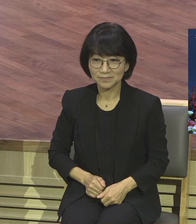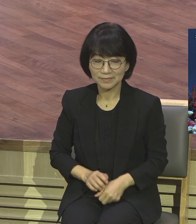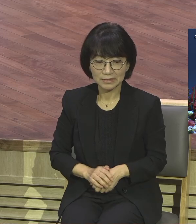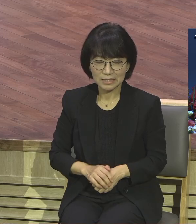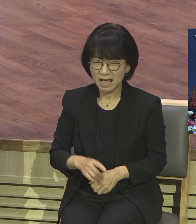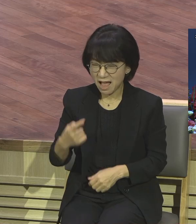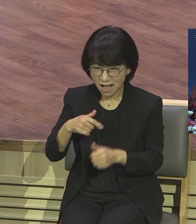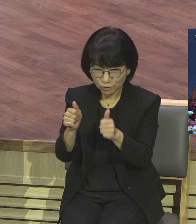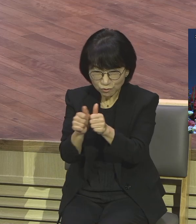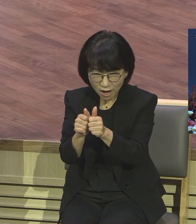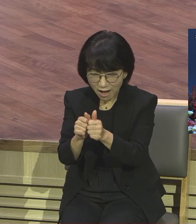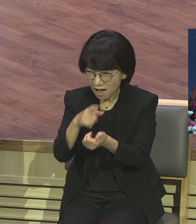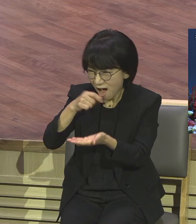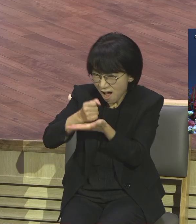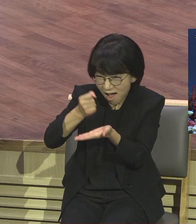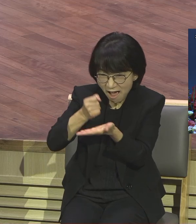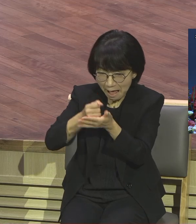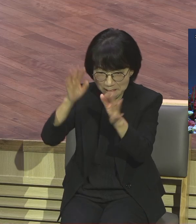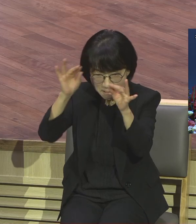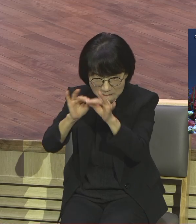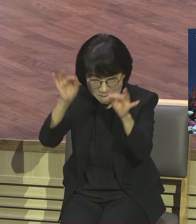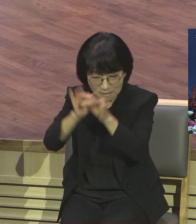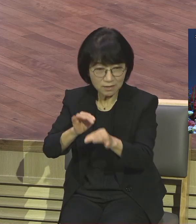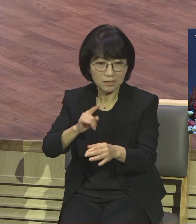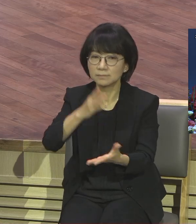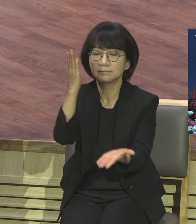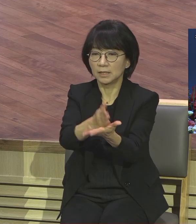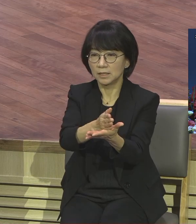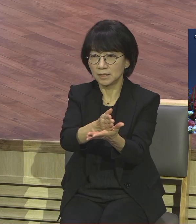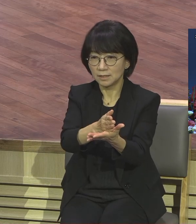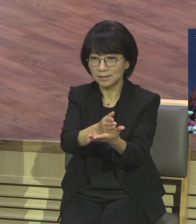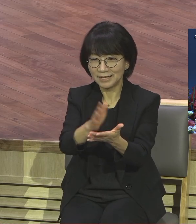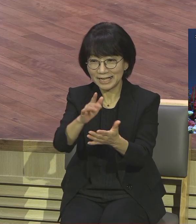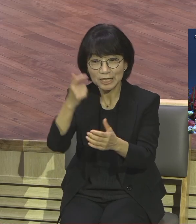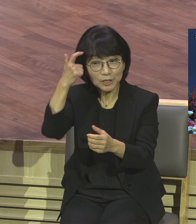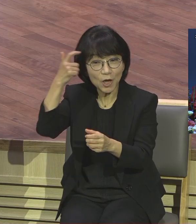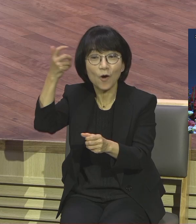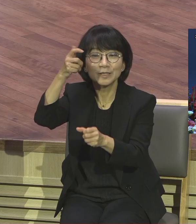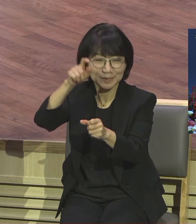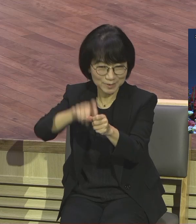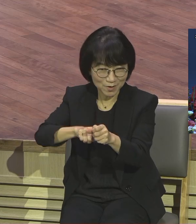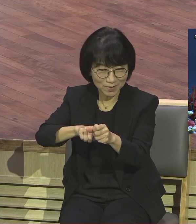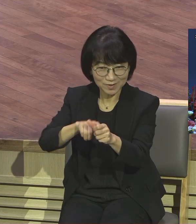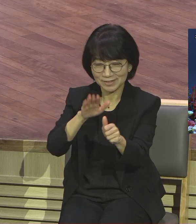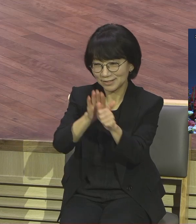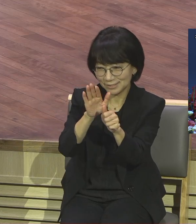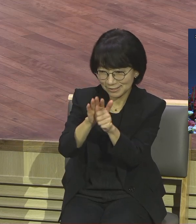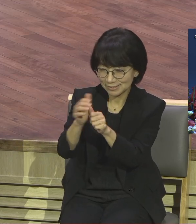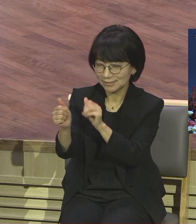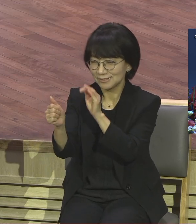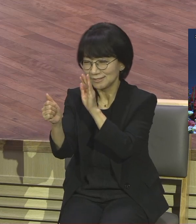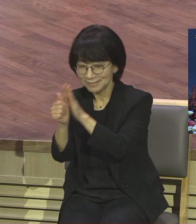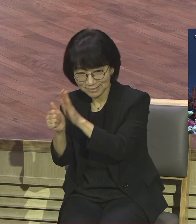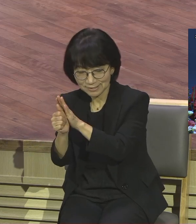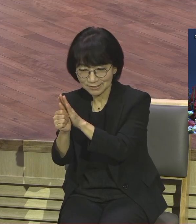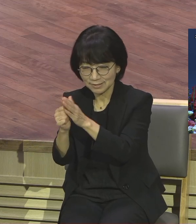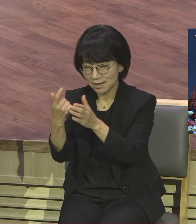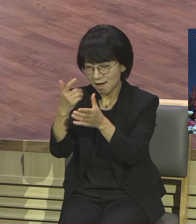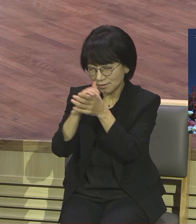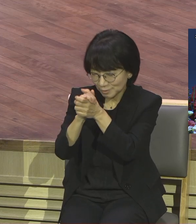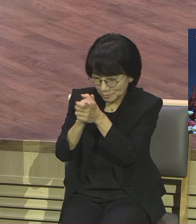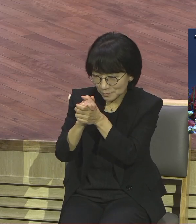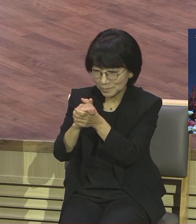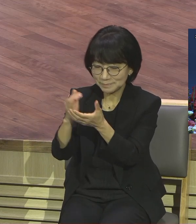말을 하고 맨날 딴소리 하고 세상적인 말하고 그런 거 말고 영적으로 힘을 줄 수 있는 더 기도하고 싶고